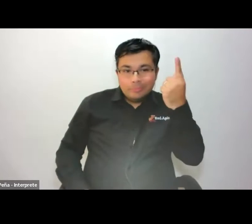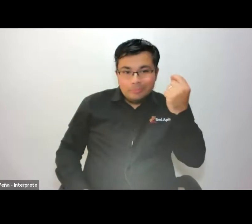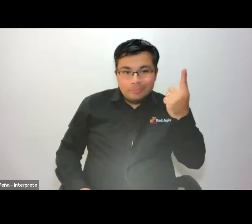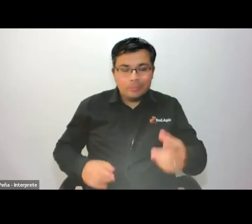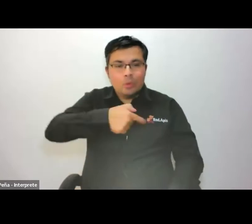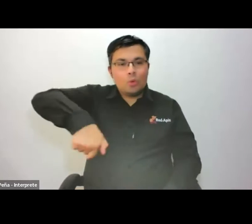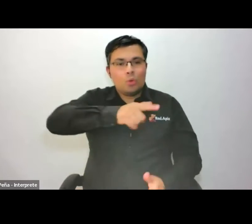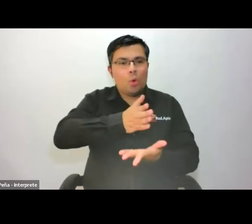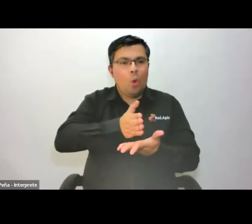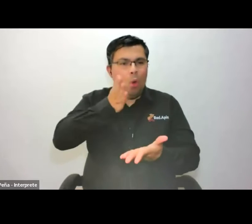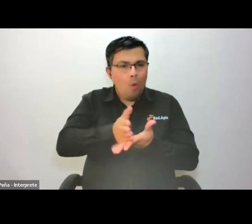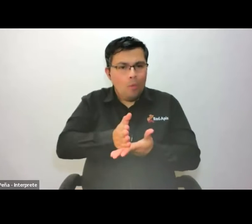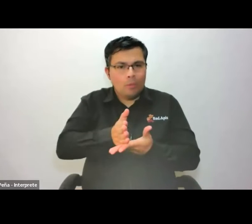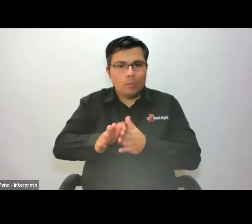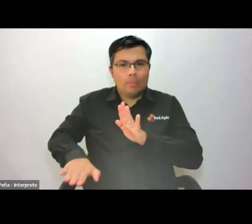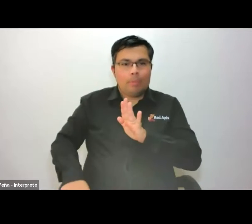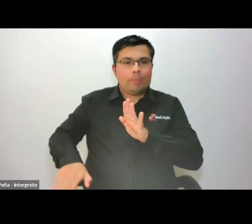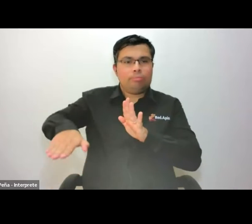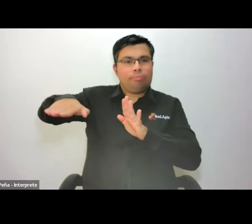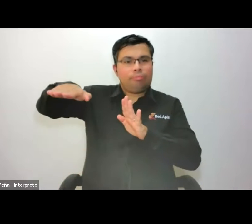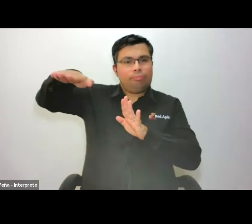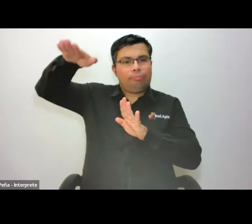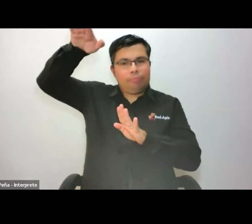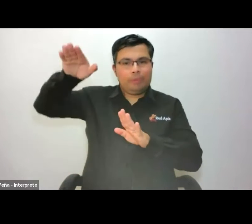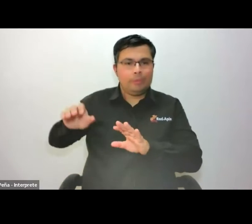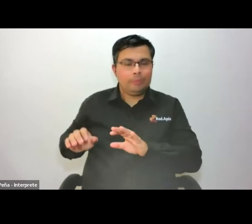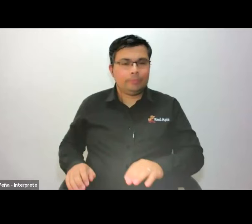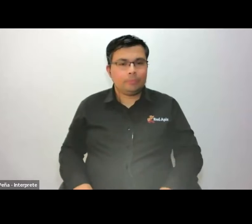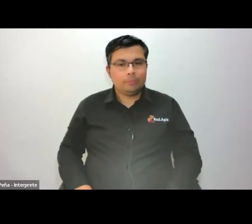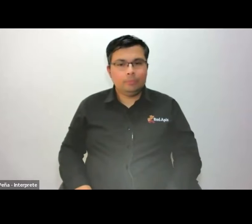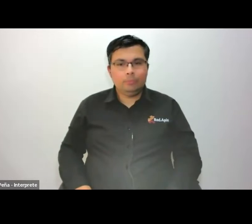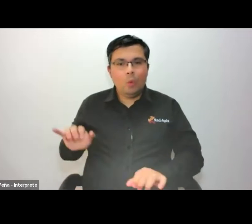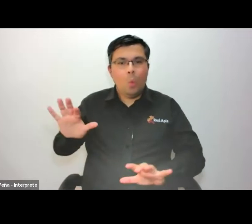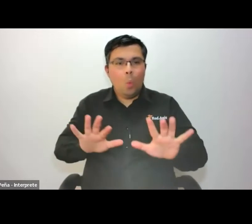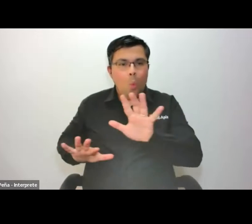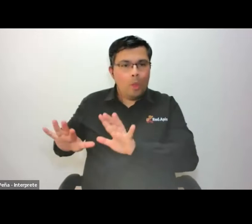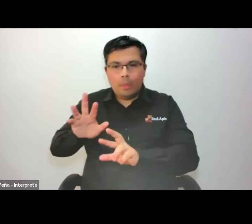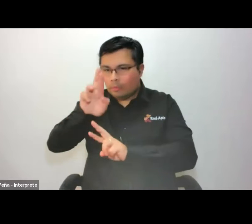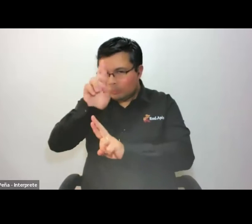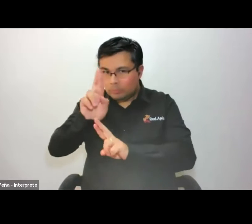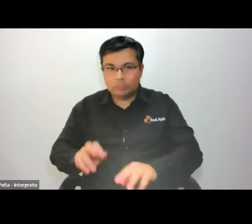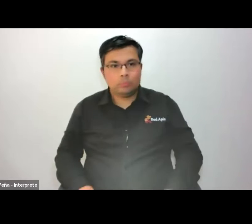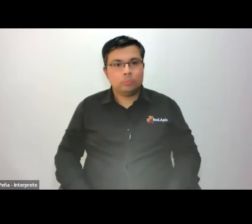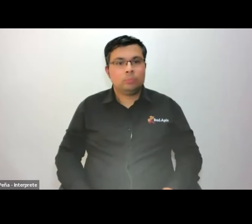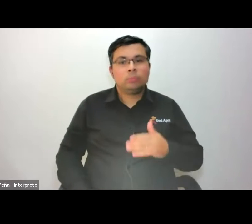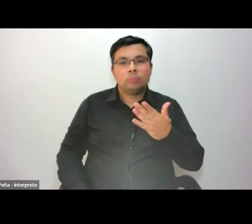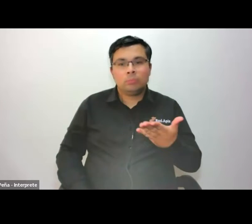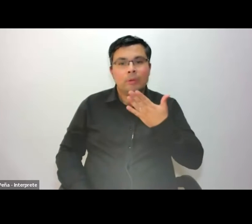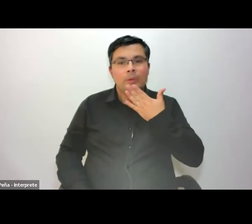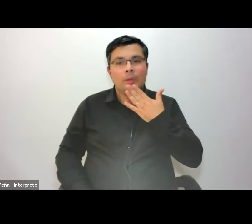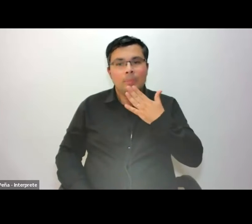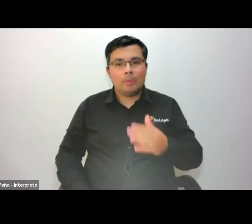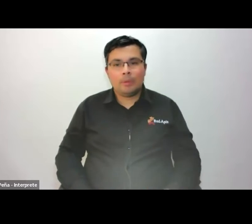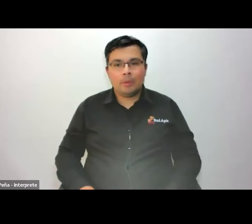de ese garantizar el derecho a la educación implica que hemos de ajustar, como bien decía Juan Pablo, y hemos